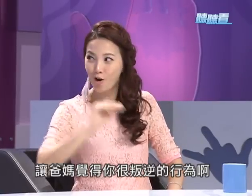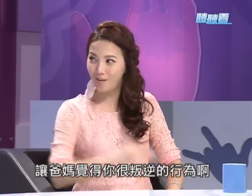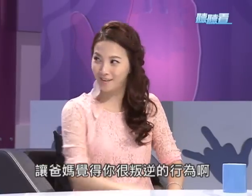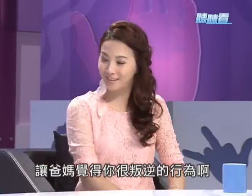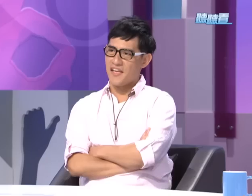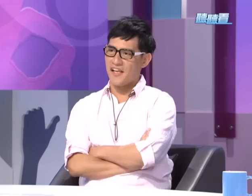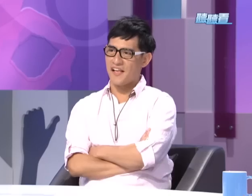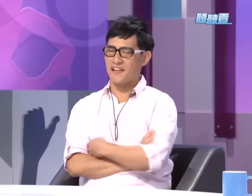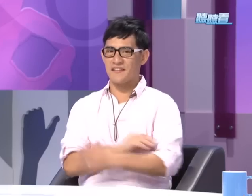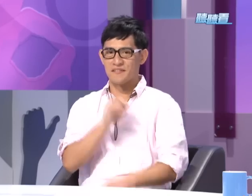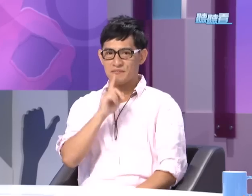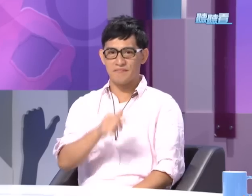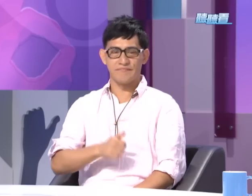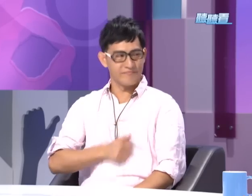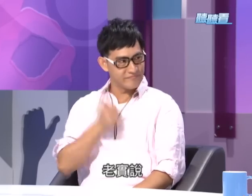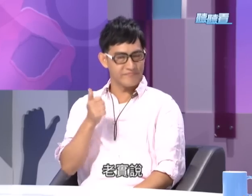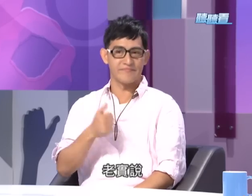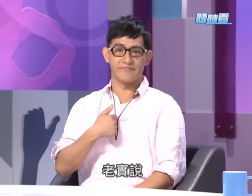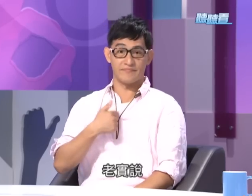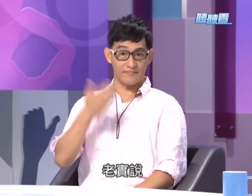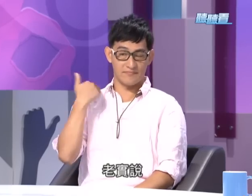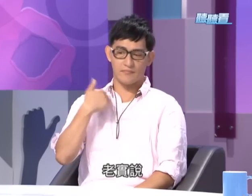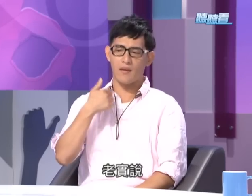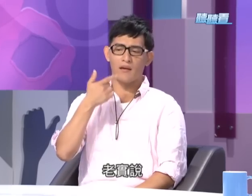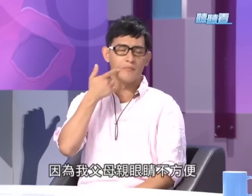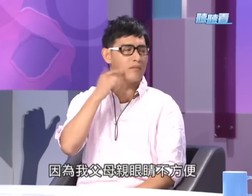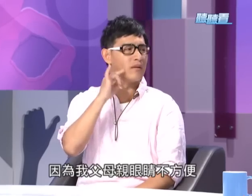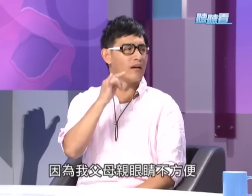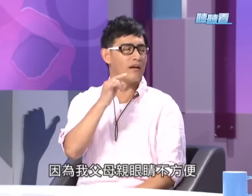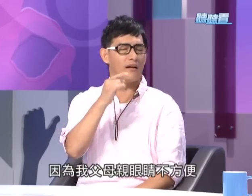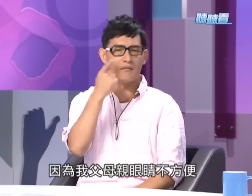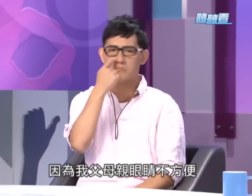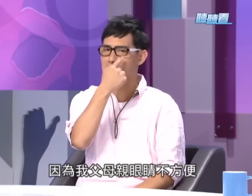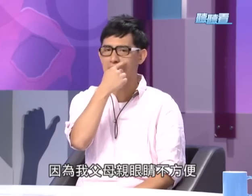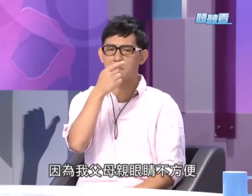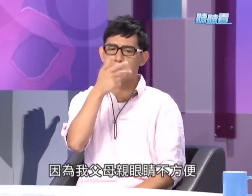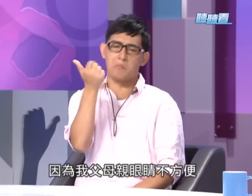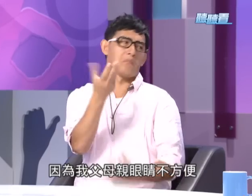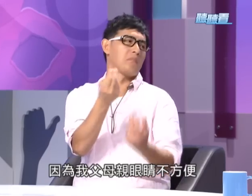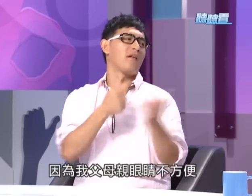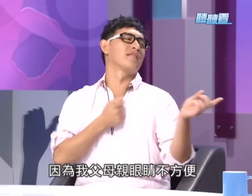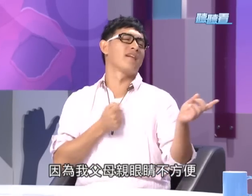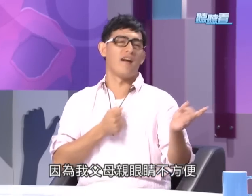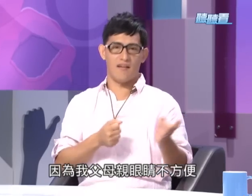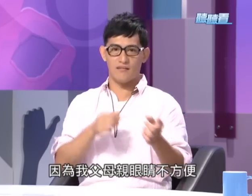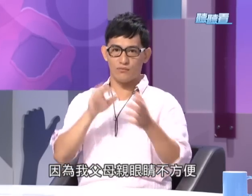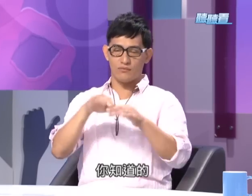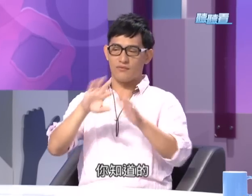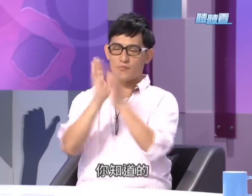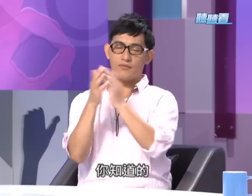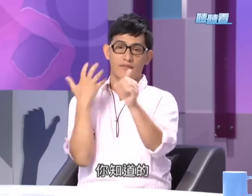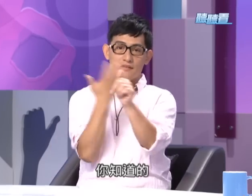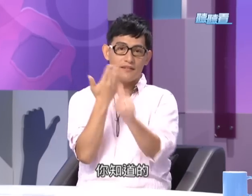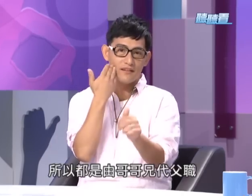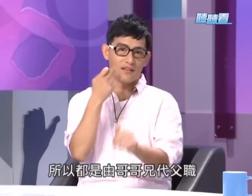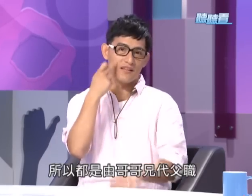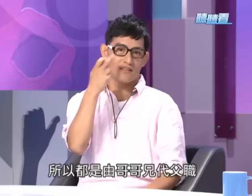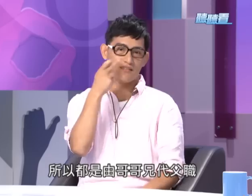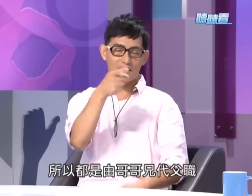啊？ 老实说啊，因为呢，我父母亲眼睛不方便，你知道的，所以呢，都